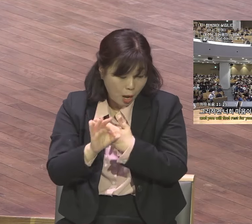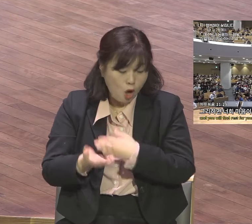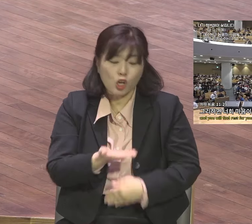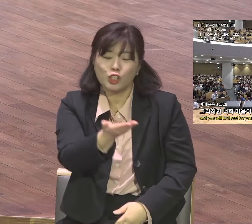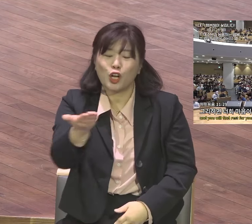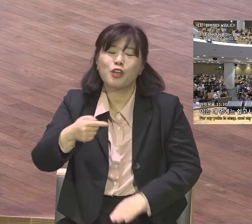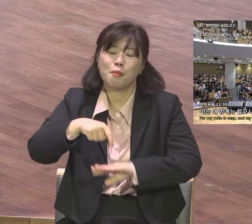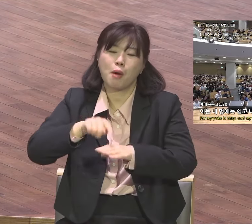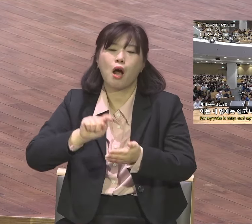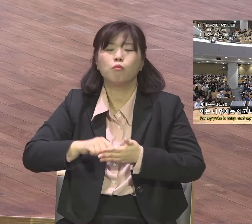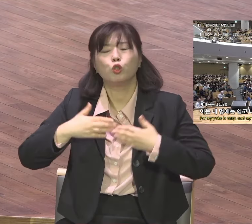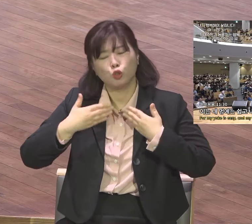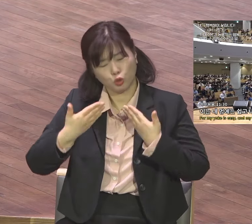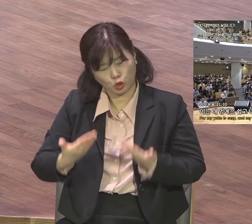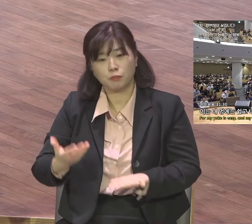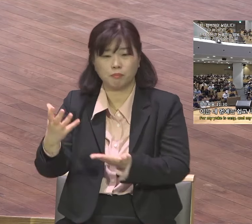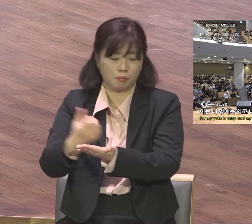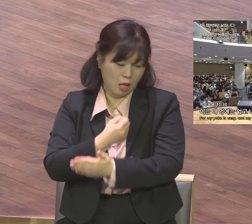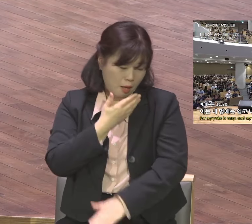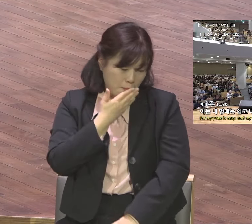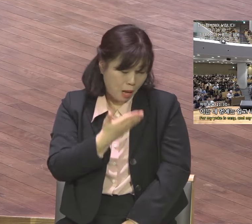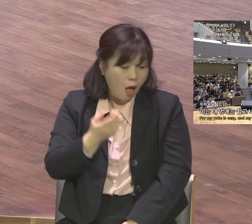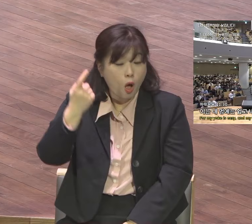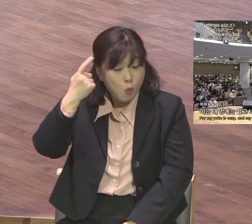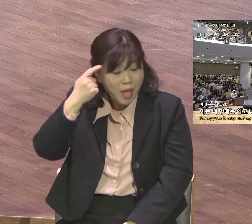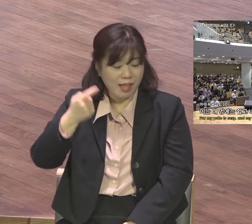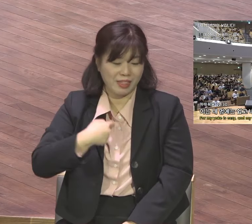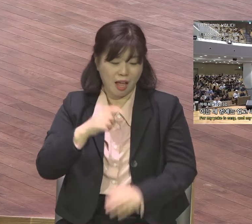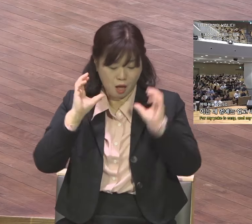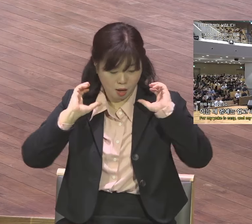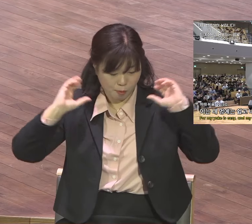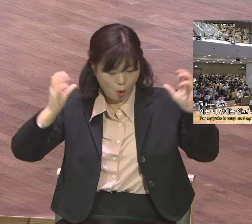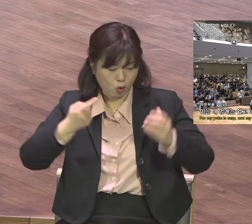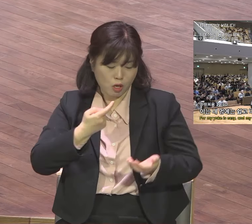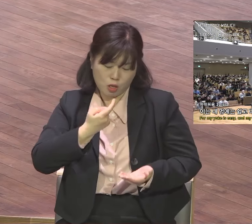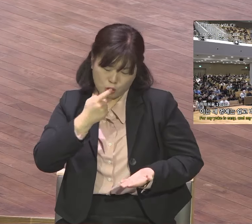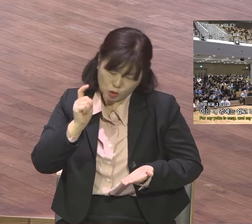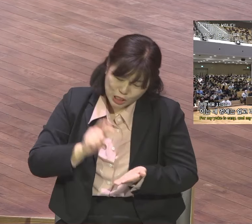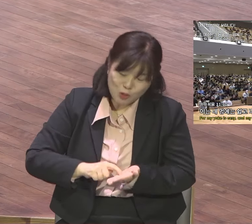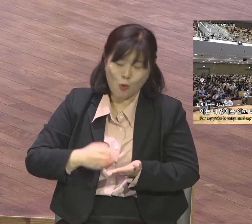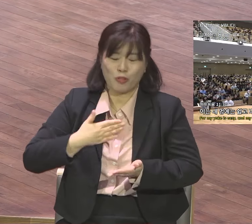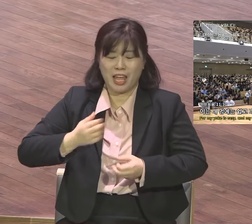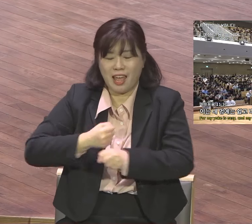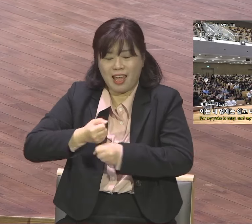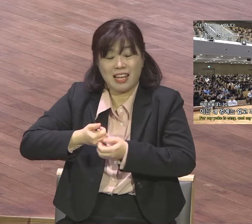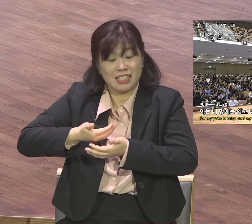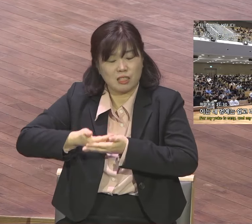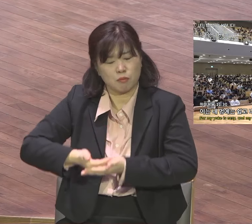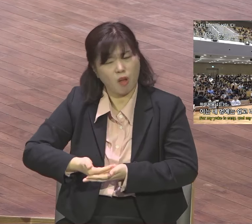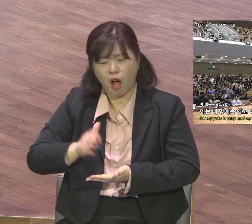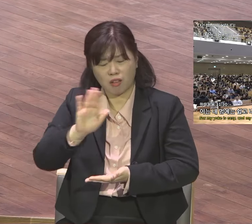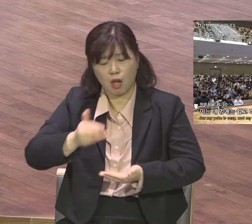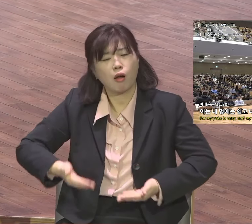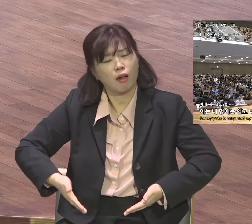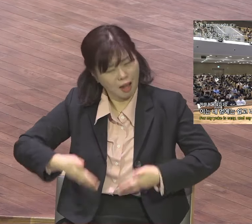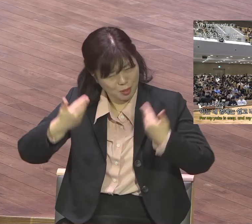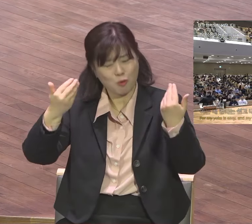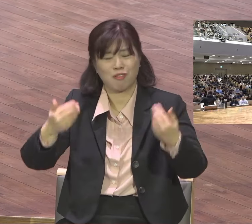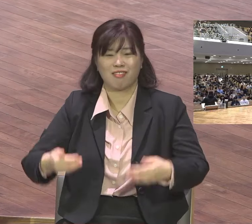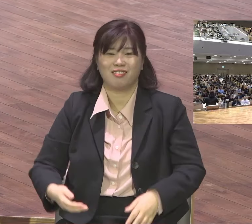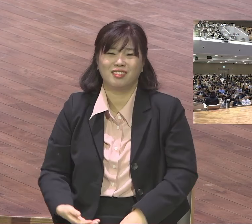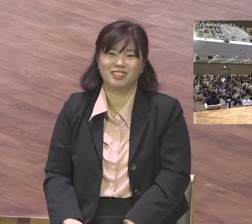마음이 힘을 얻으리니 이는 내 멍에는 쉽고 내 짐은 가벼움이라 하시니라. 아멘.